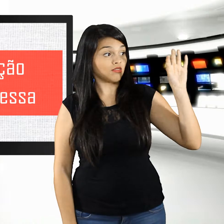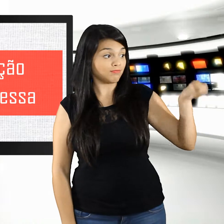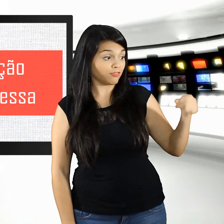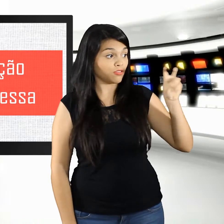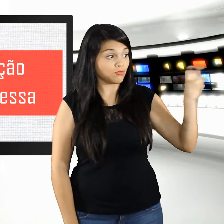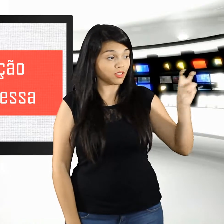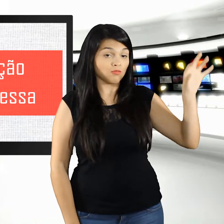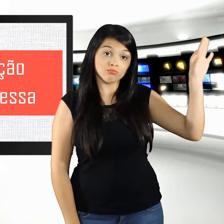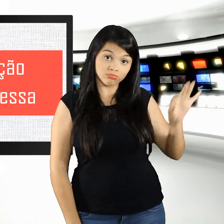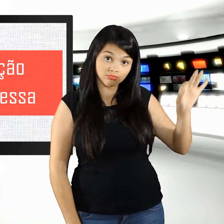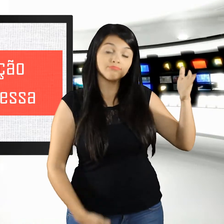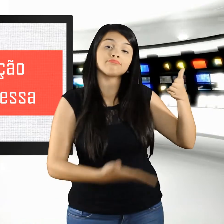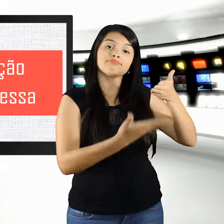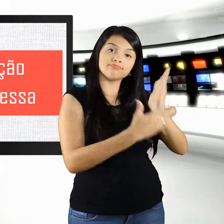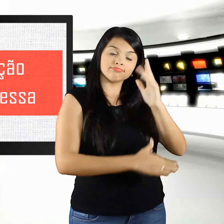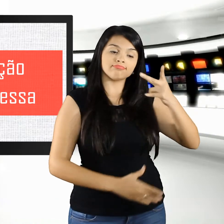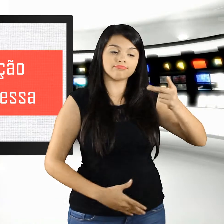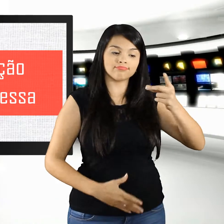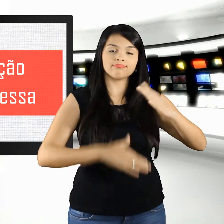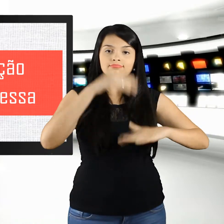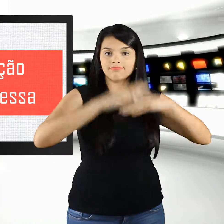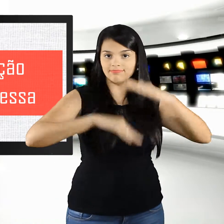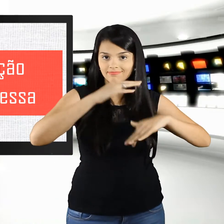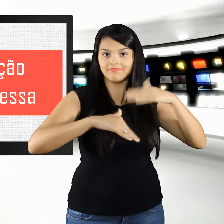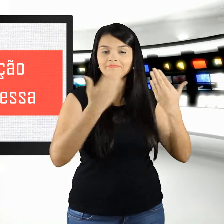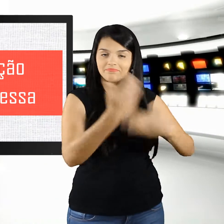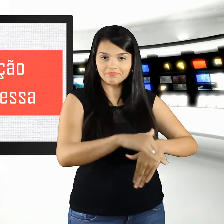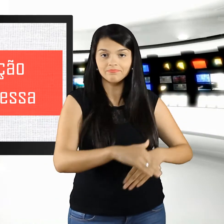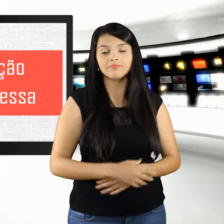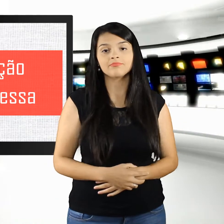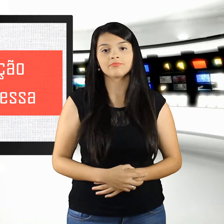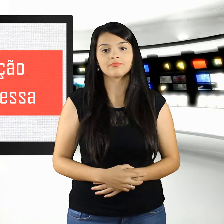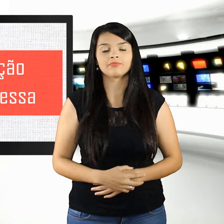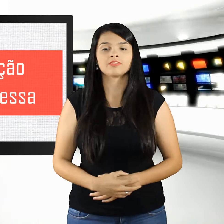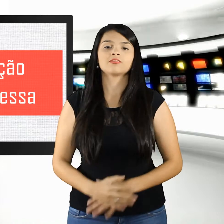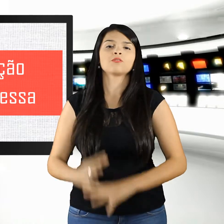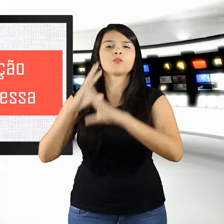30,55%, foram habilitados para realizar a prova prática. Do número total de inscritos,